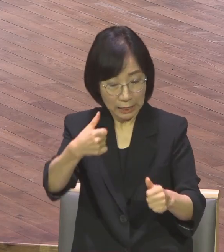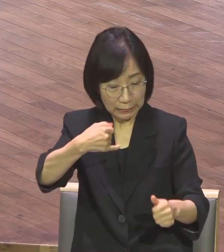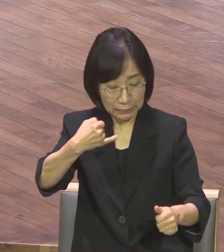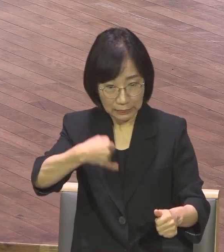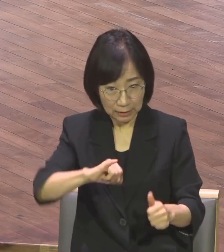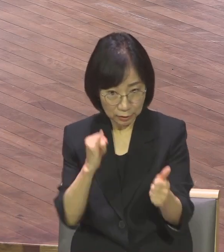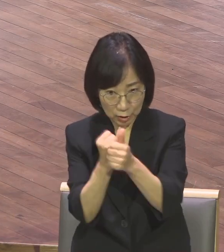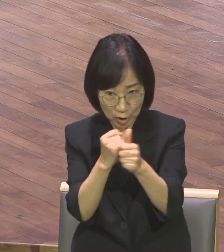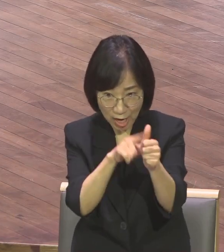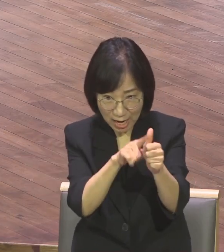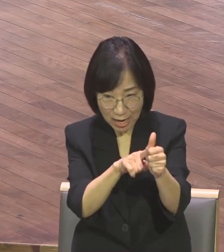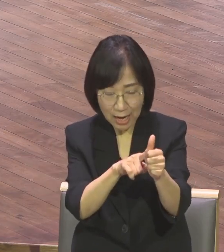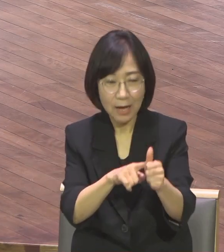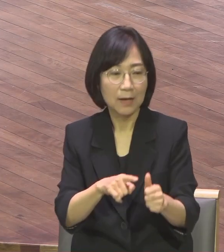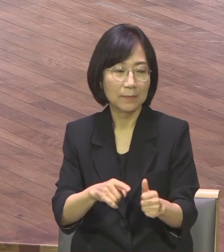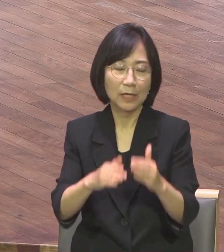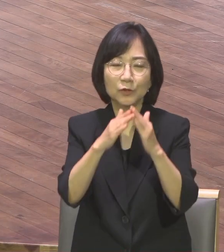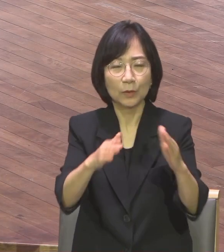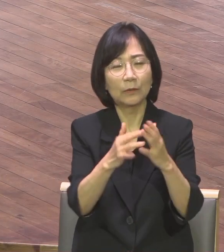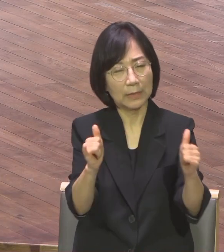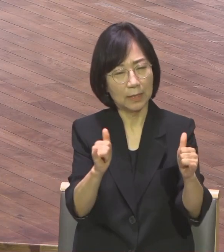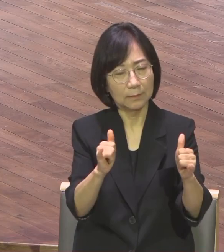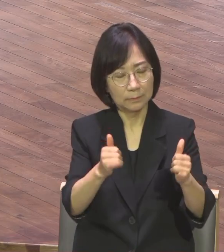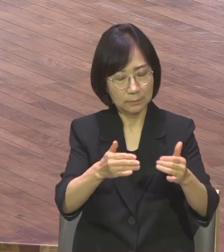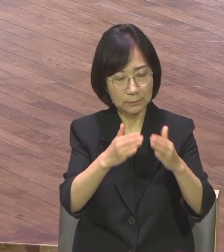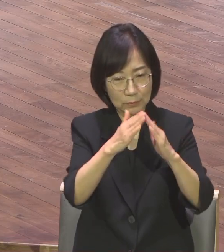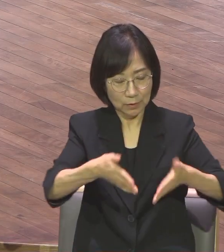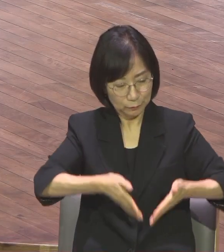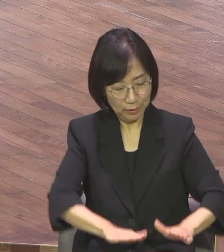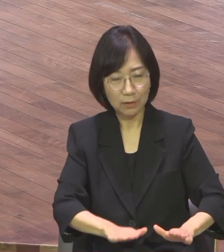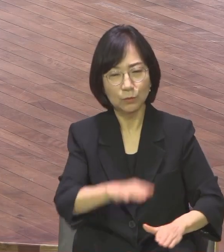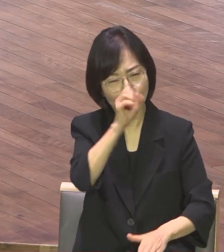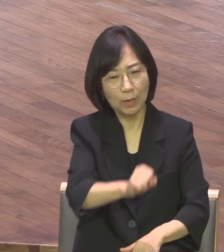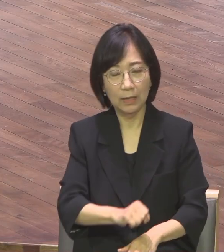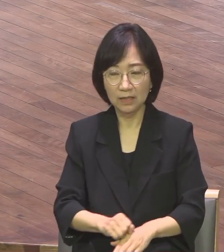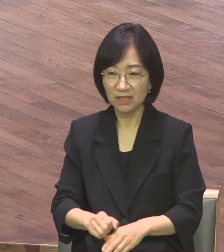우리 집 사람 말로는 경상도 사람 절대로 사위 안 한다.